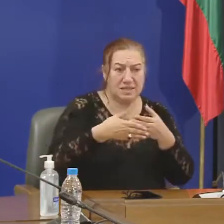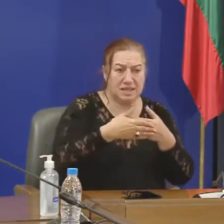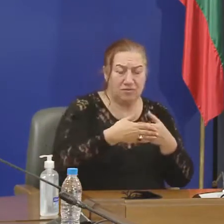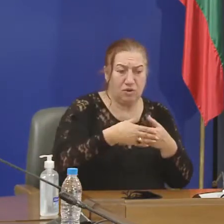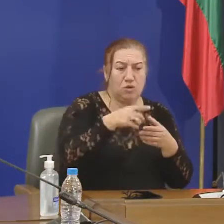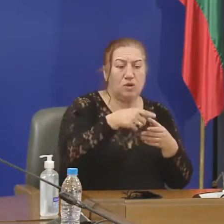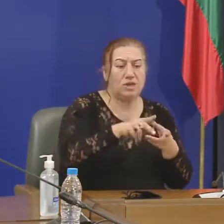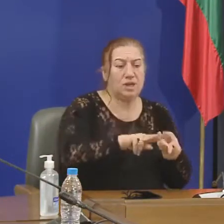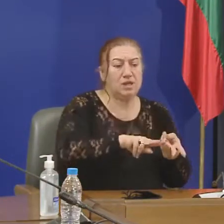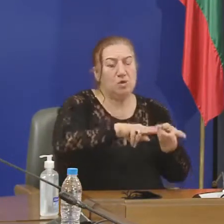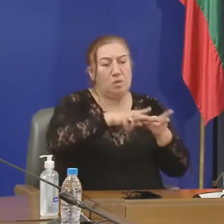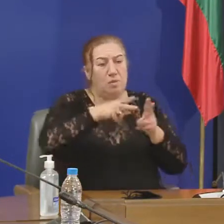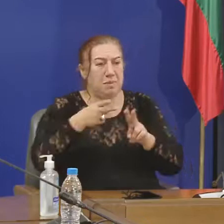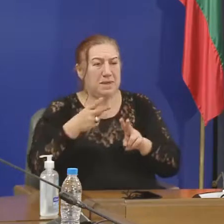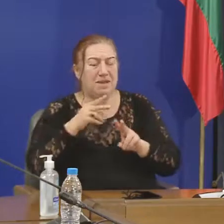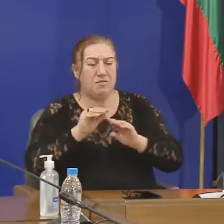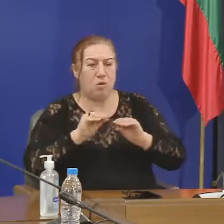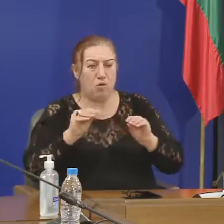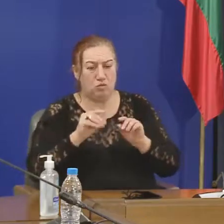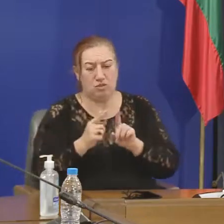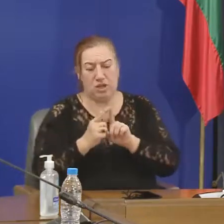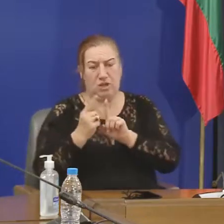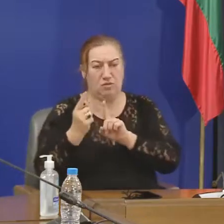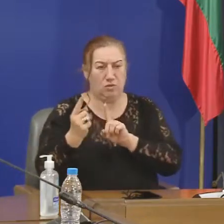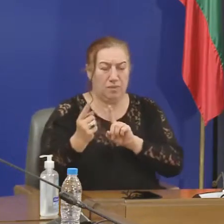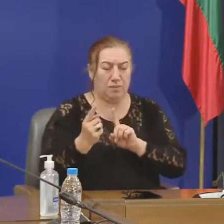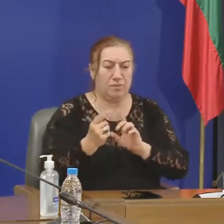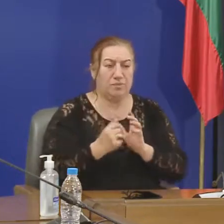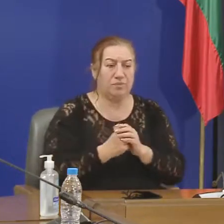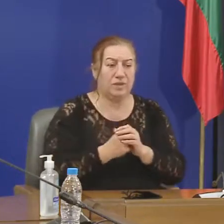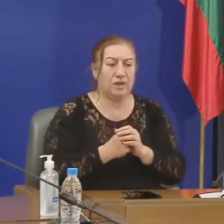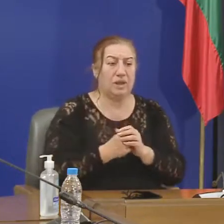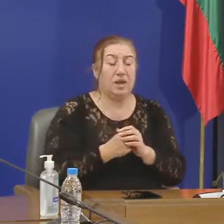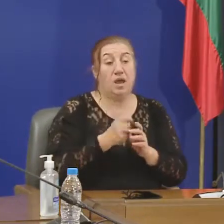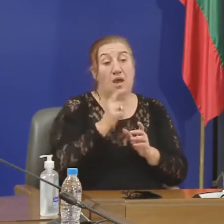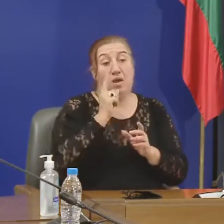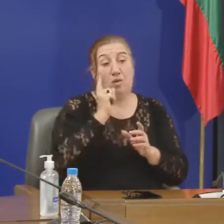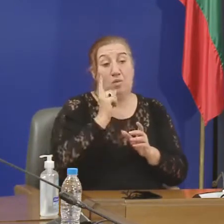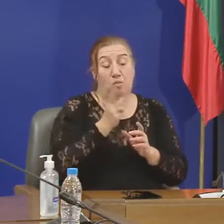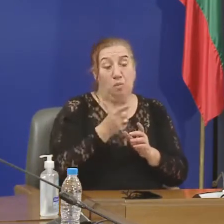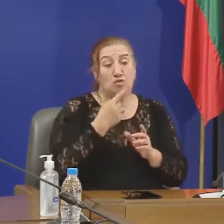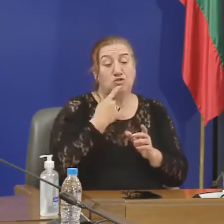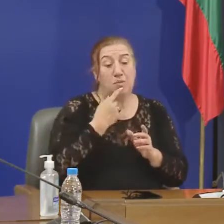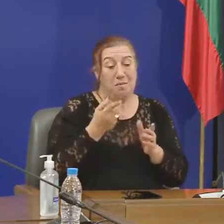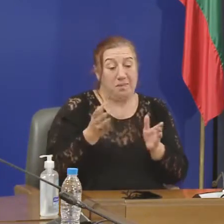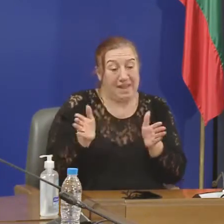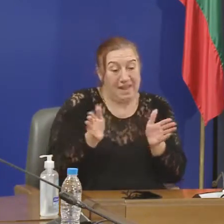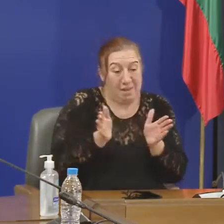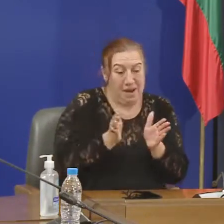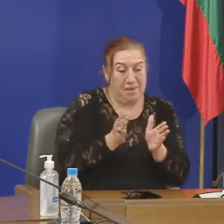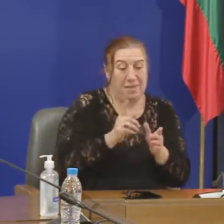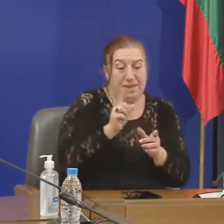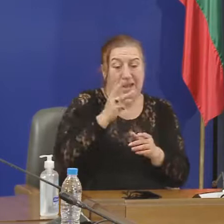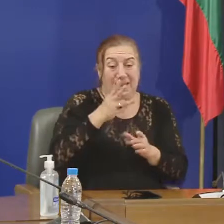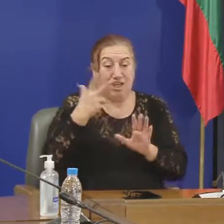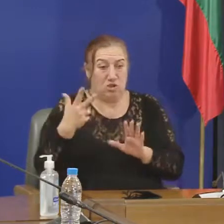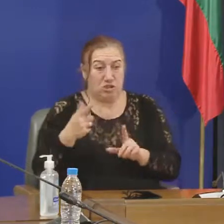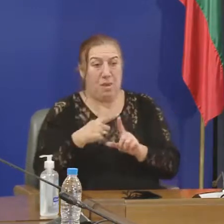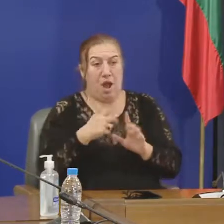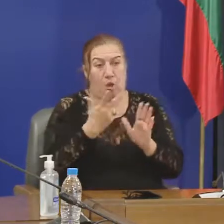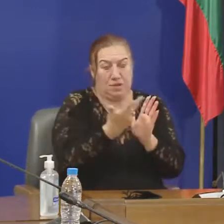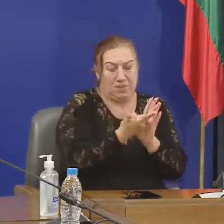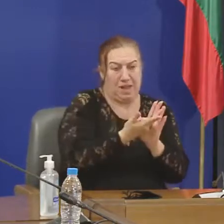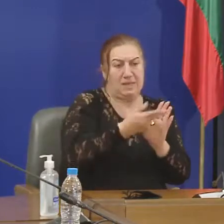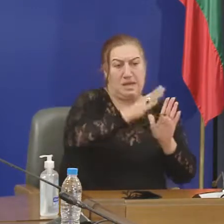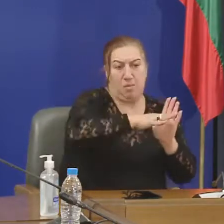в електронна среда в разстояние. Ако можем не 38, а 18 или 28, е по-добре. И че